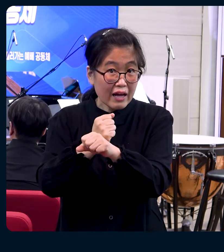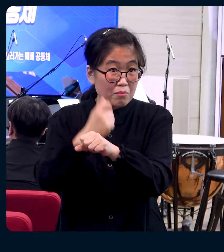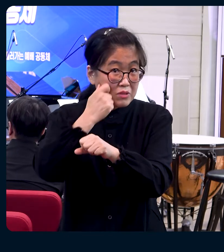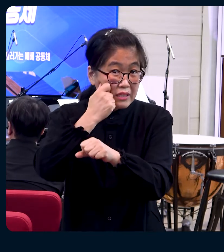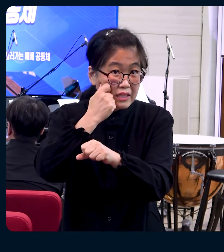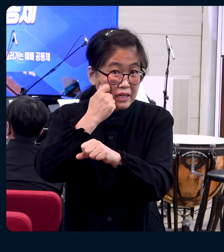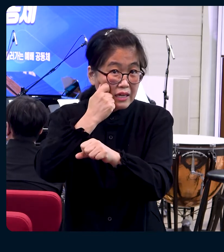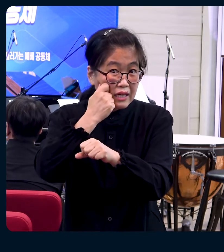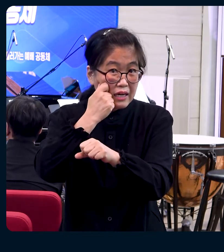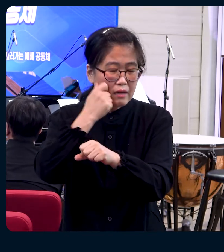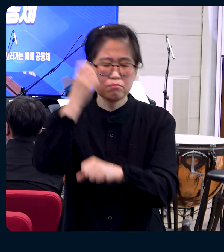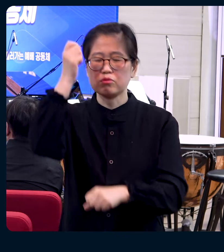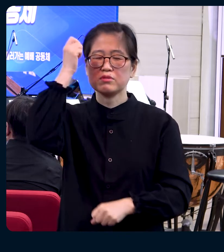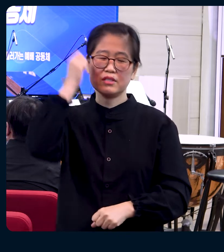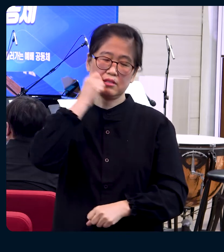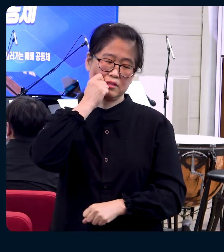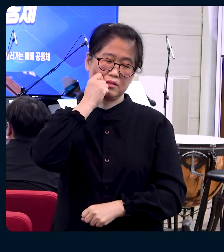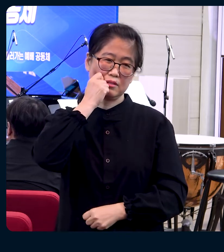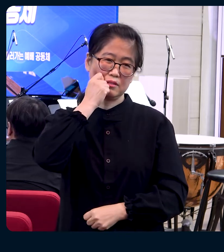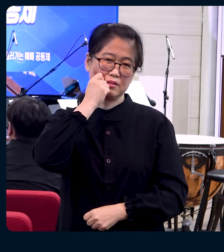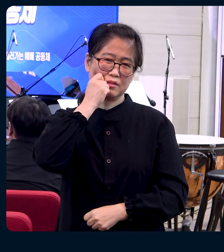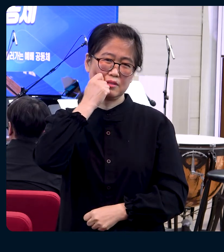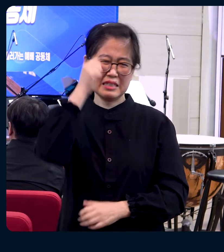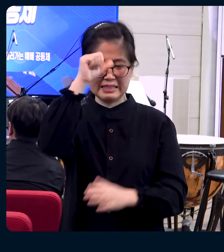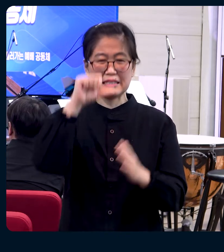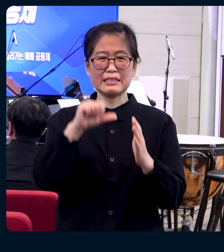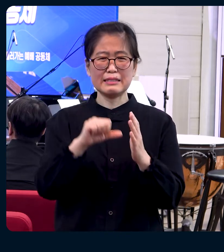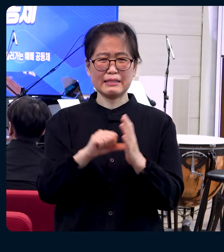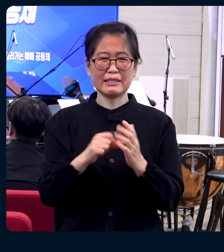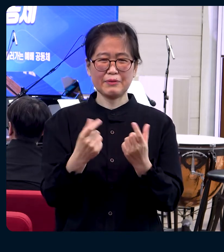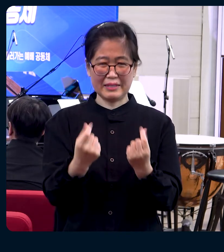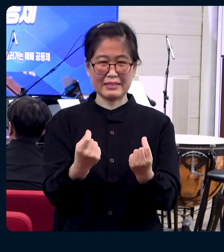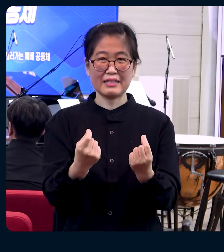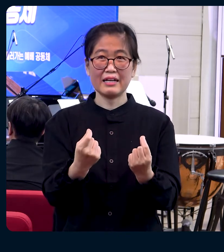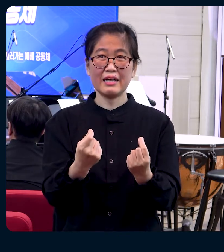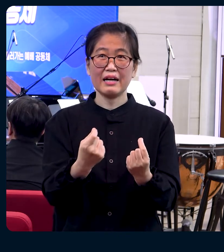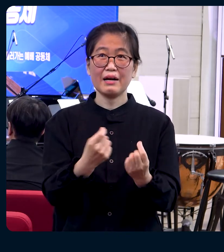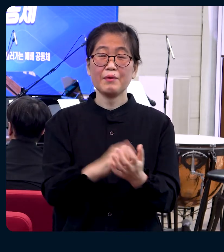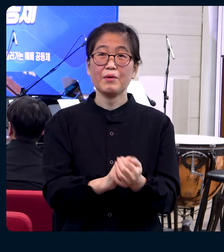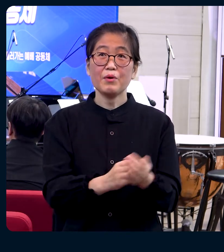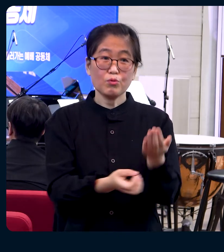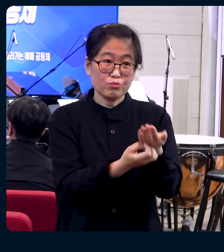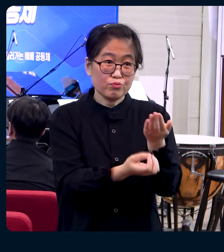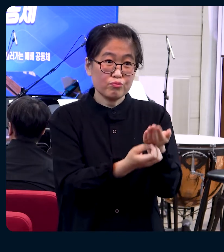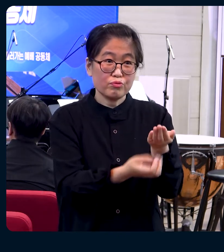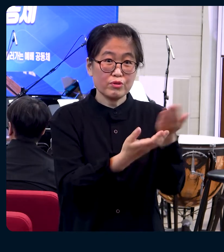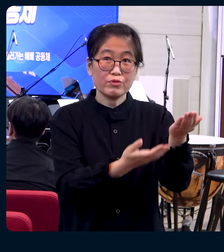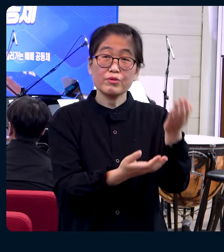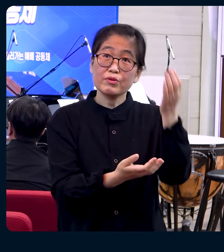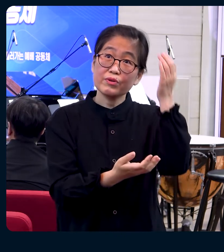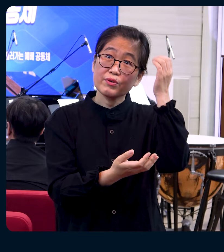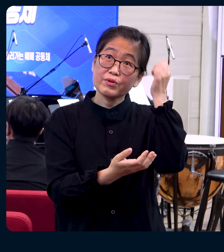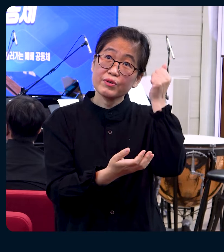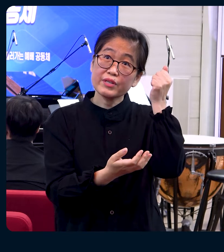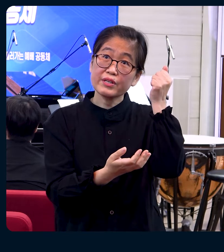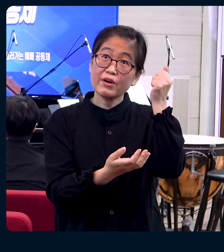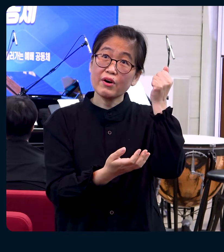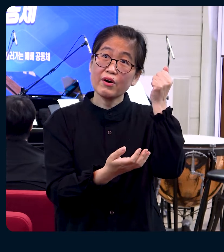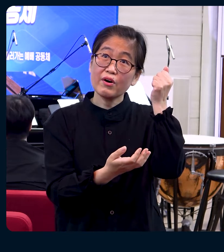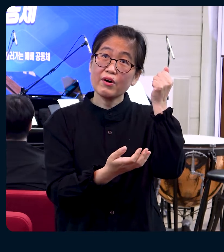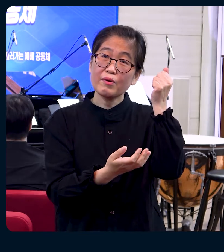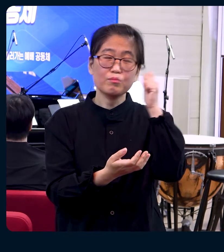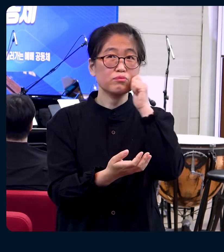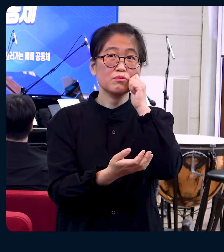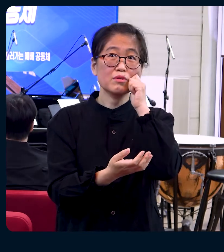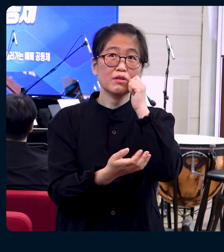못했을까요? 이게 인생입니다, 여러분. 옆집에 콩나물국을 끓여줬는데 그거를 기억하기를 평생